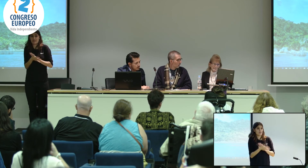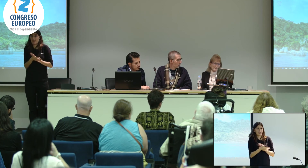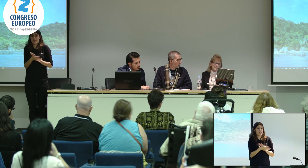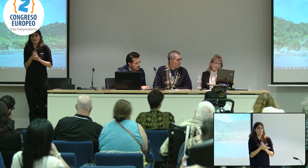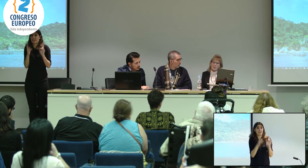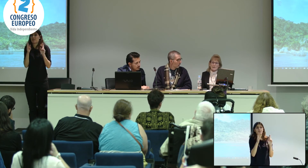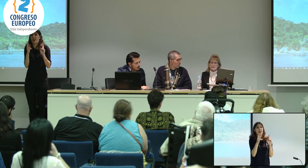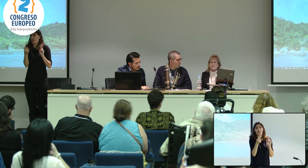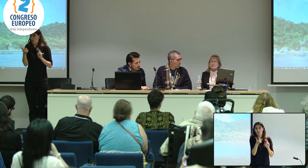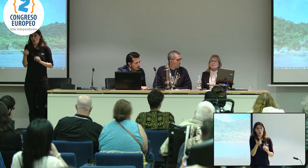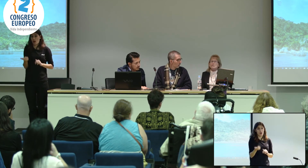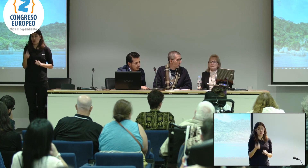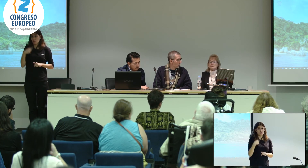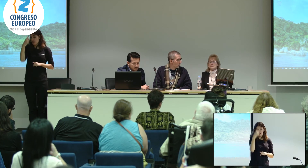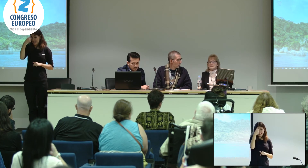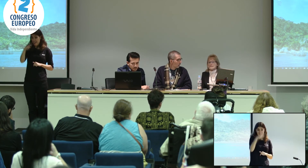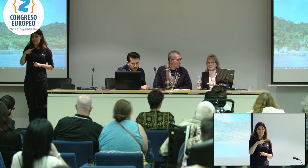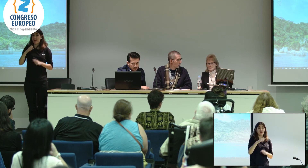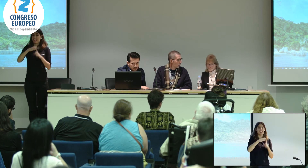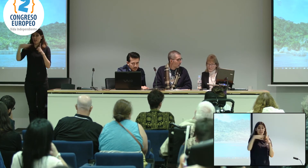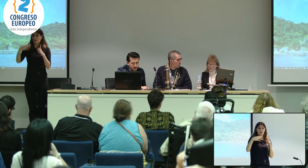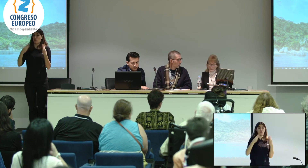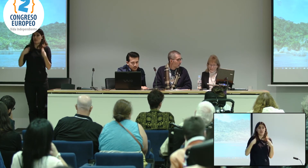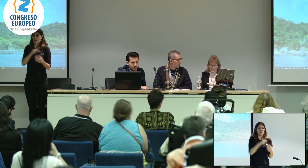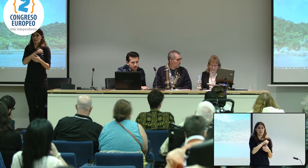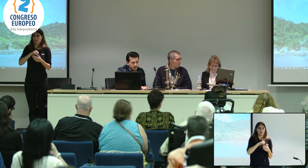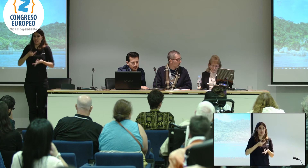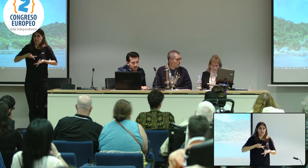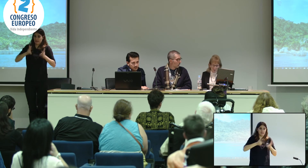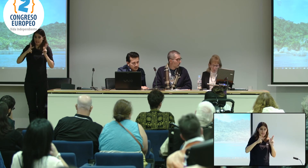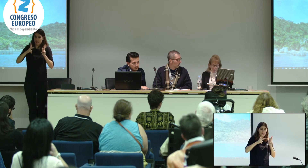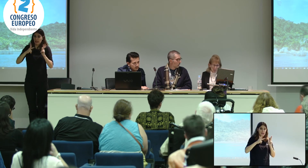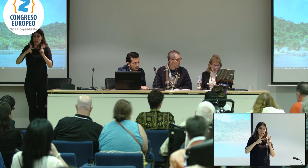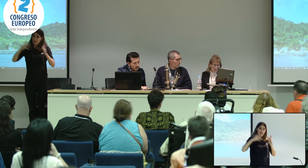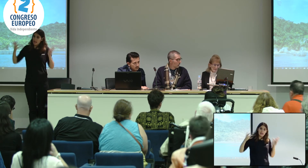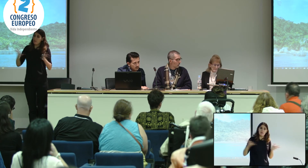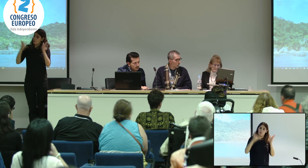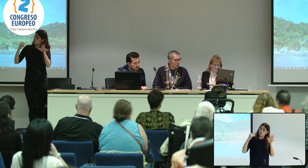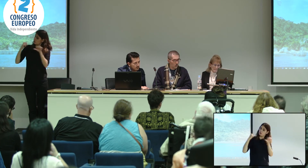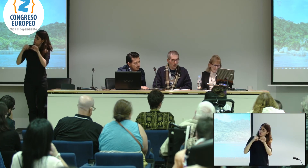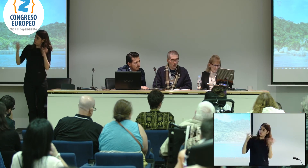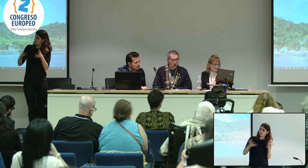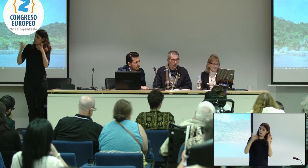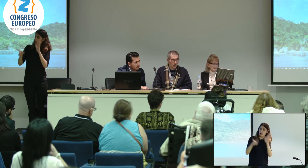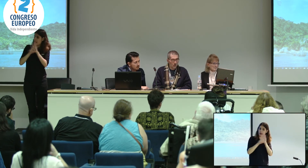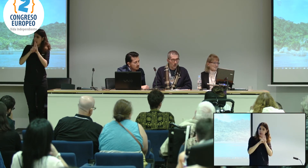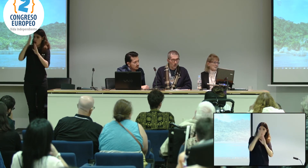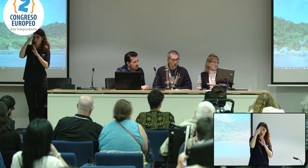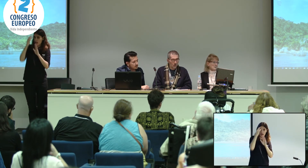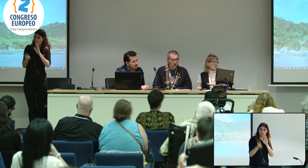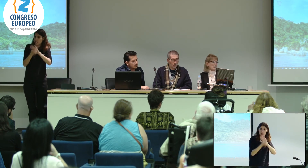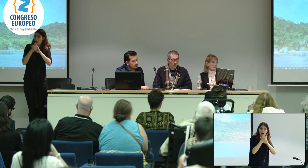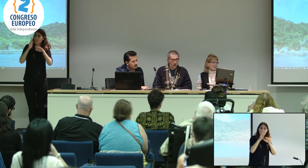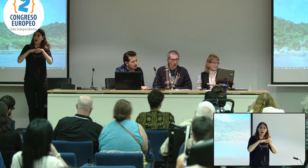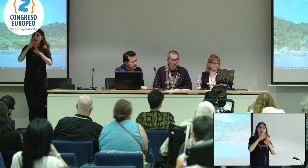alentador. Sabíamos que el Foro Vida Independiente y Libertad viene impulsando una propuesta de ley orgánica para regular